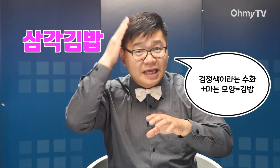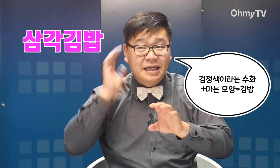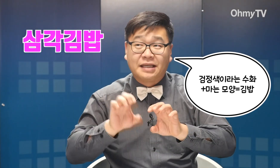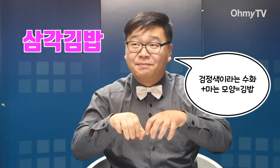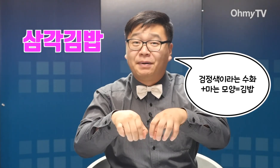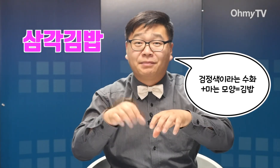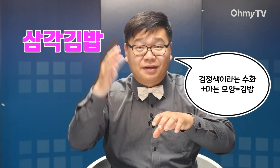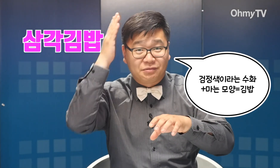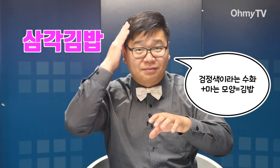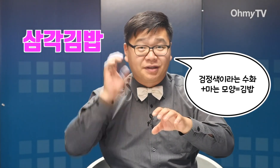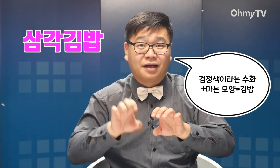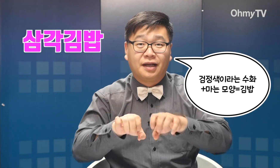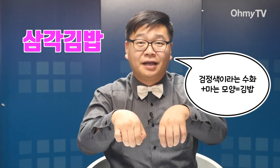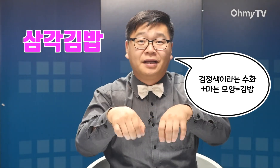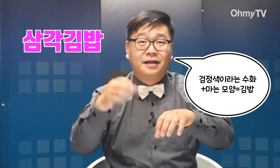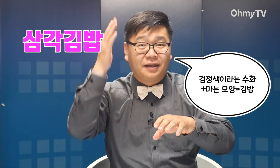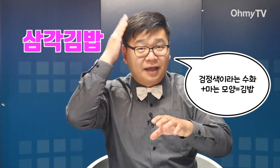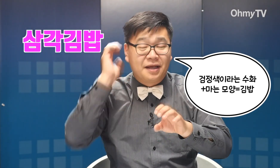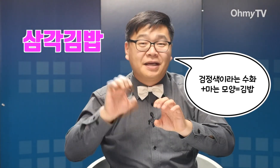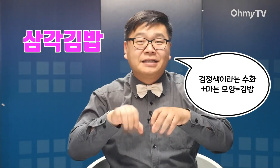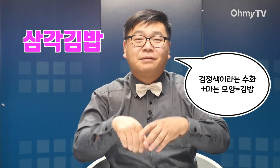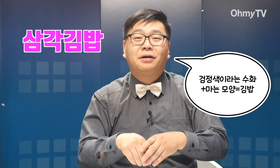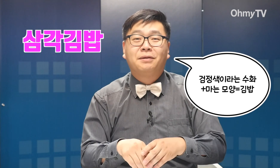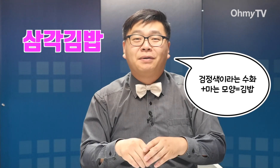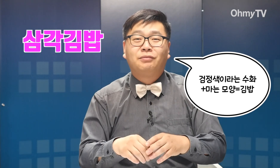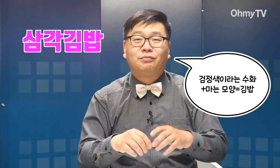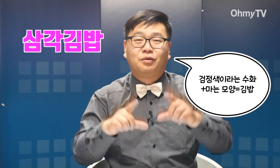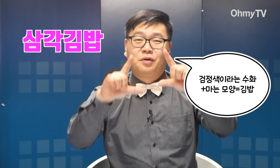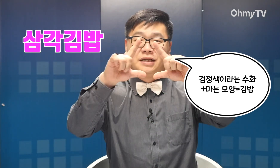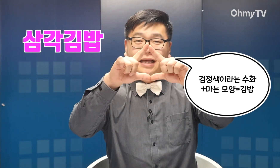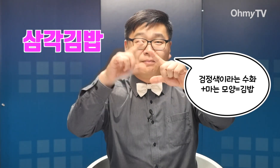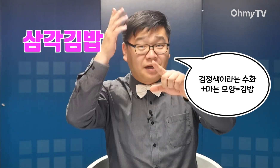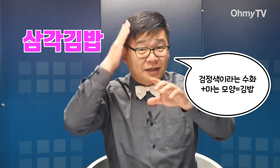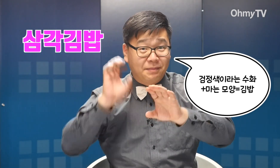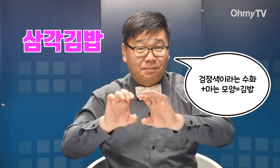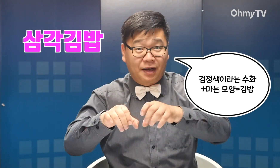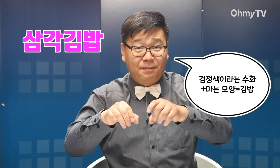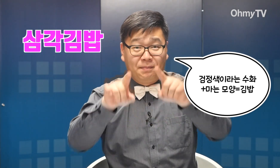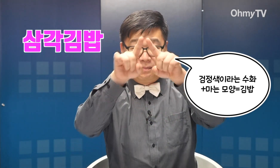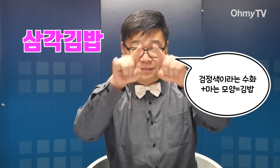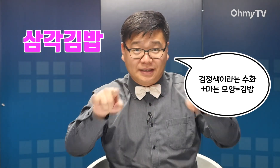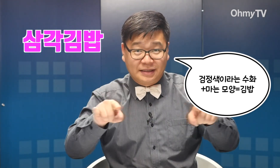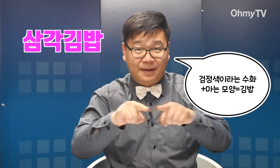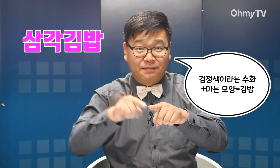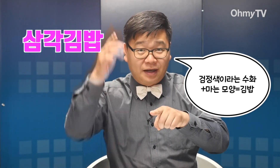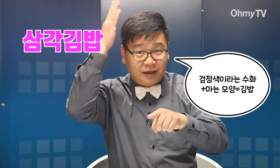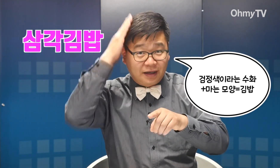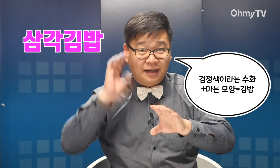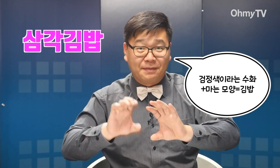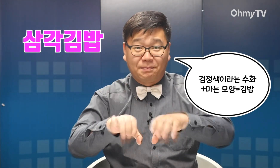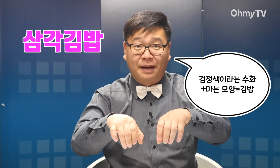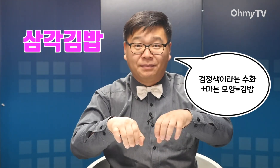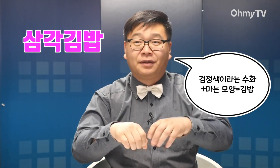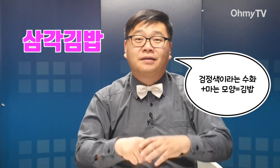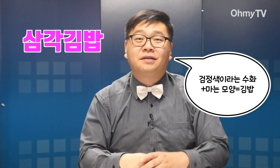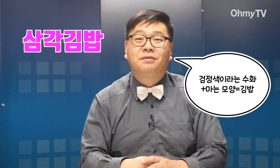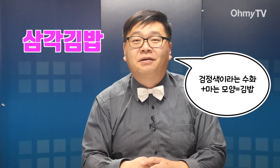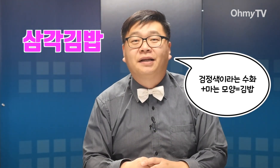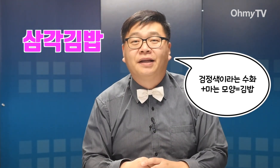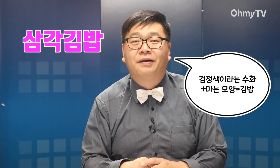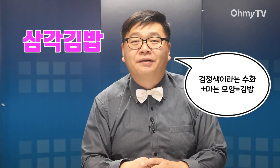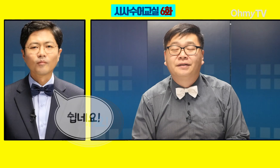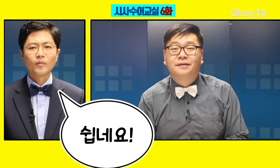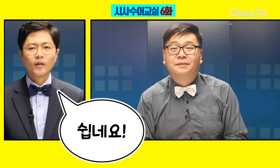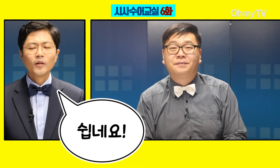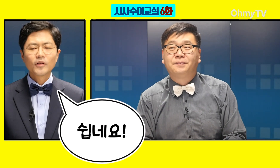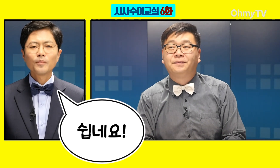하면은 김밥이라는 소리 합니다. 김밥. 예. 삼각김밥은 삼각김밥, 삼각김밥 이렇게 쓰시면 될 것